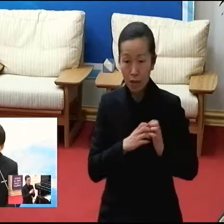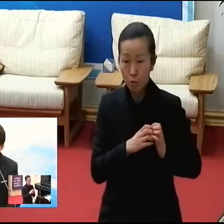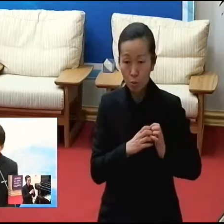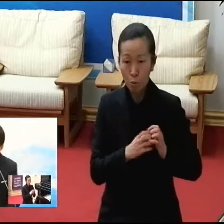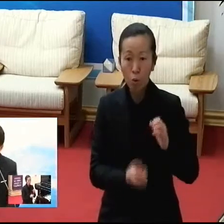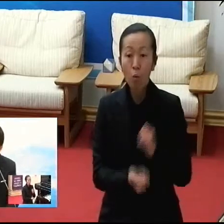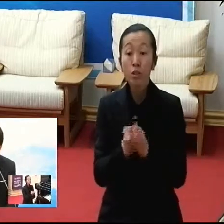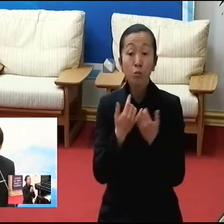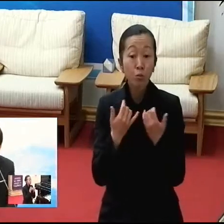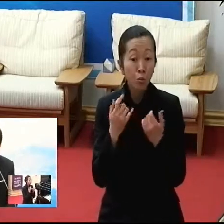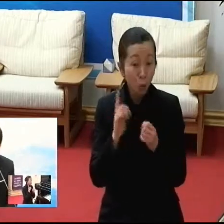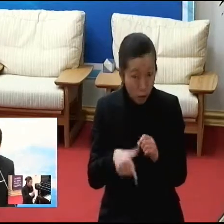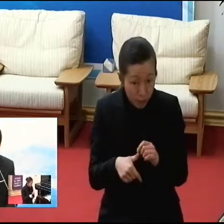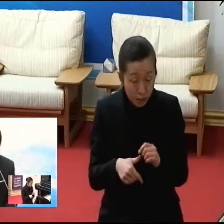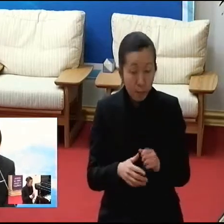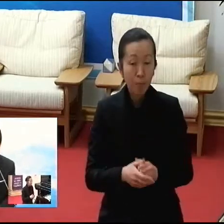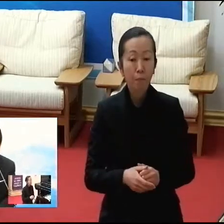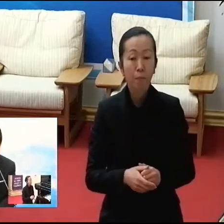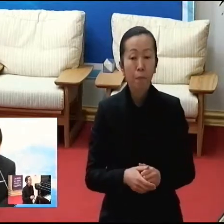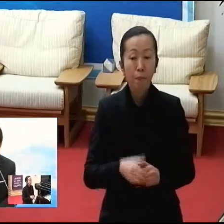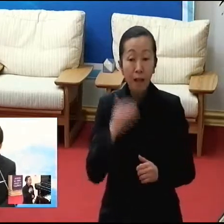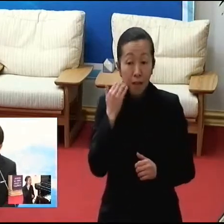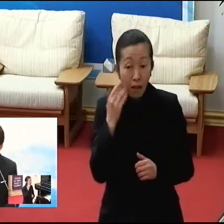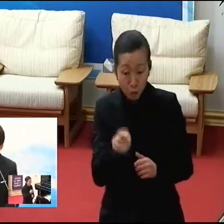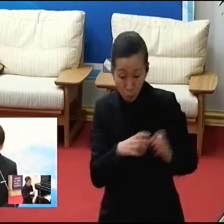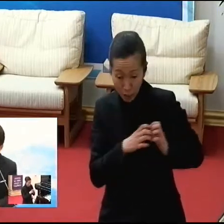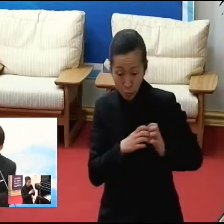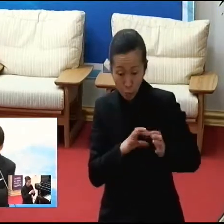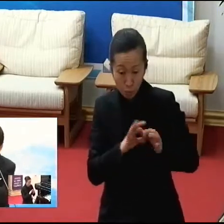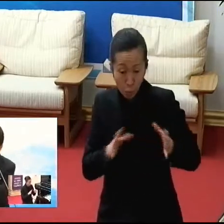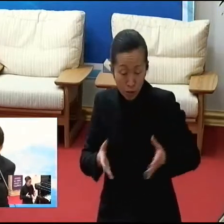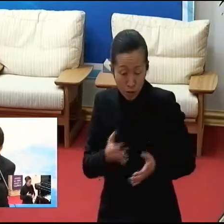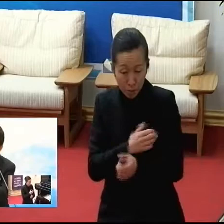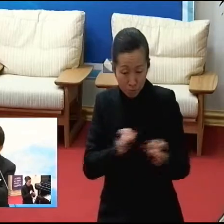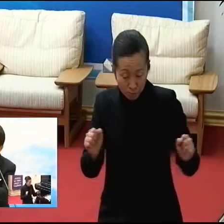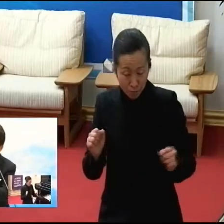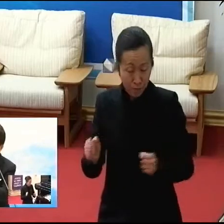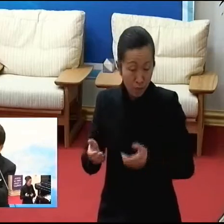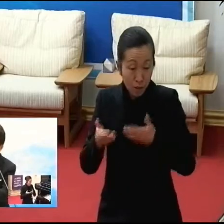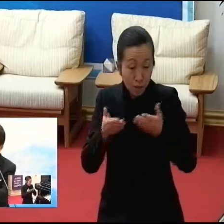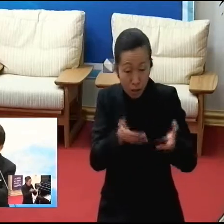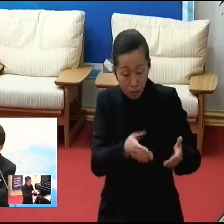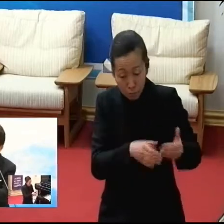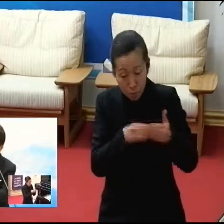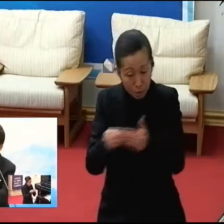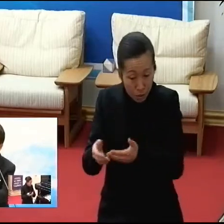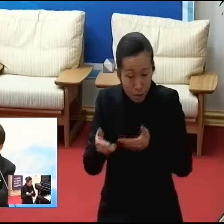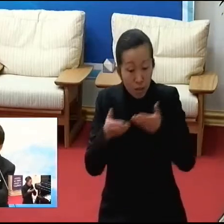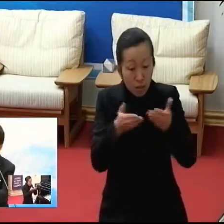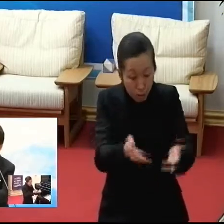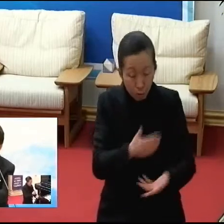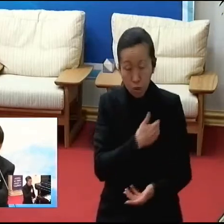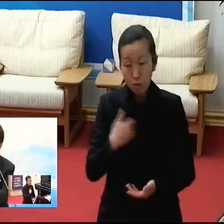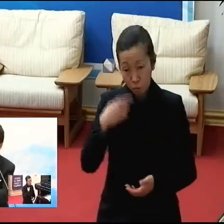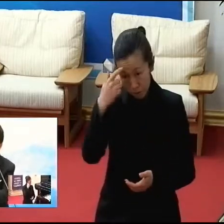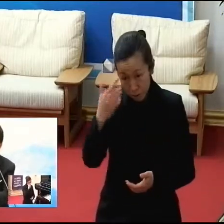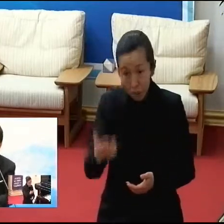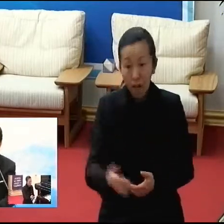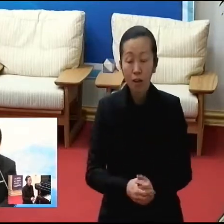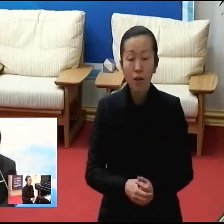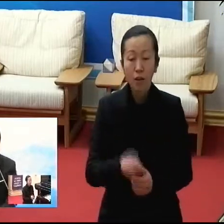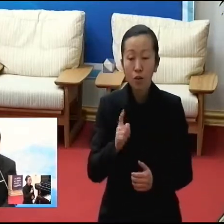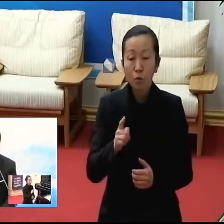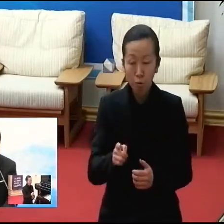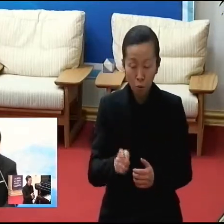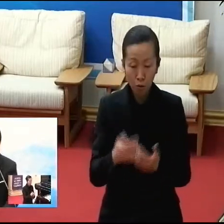している時、 누구가 그 갈등을 풀 수 있냐? 誰がその葛藤を解けることができるんです 이 か？ 사람보다 이 사람이 조금만 더 큰 생각을 하면 풀려집니다.